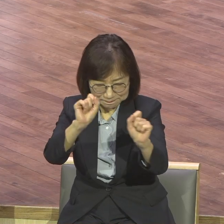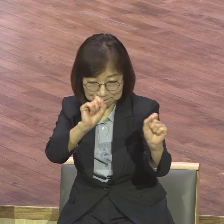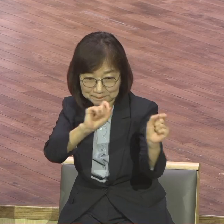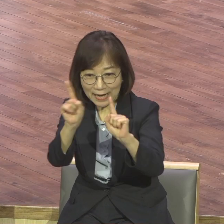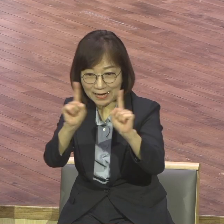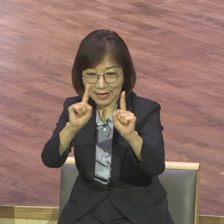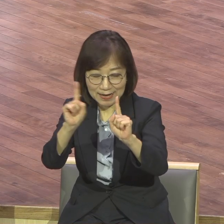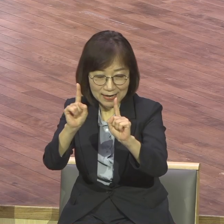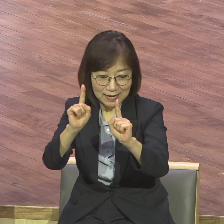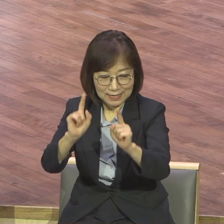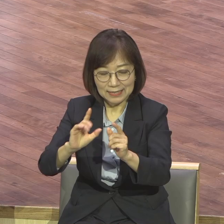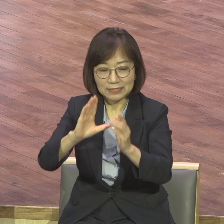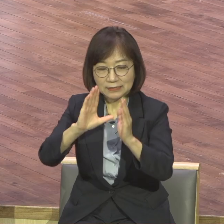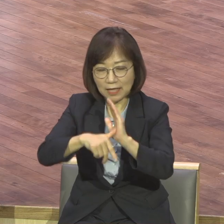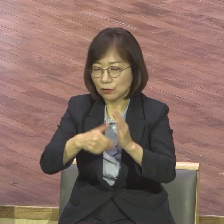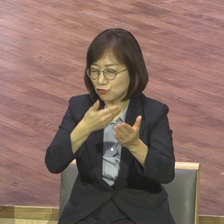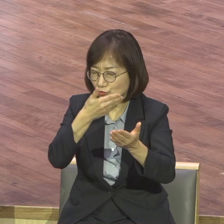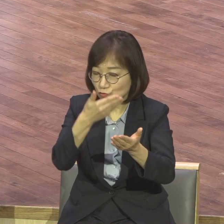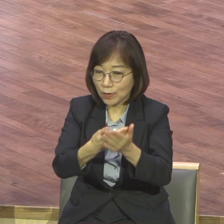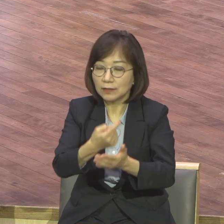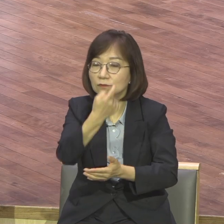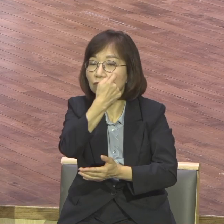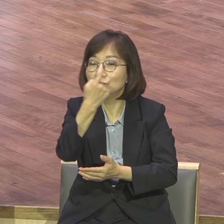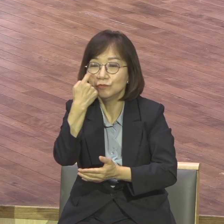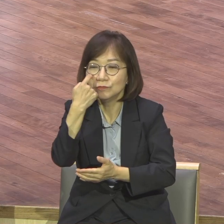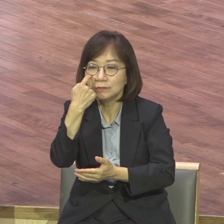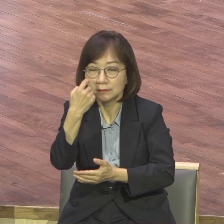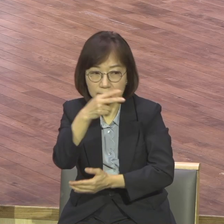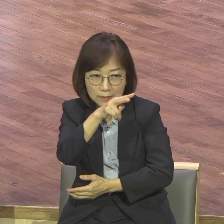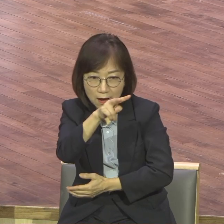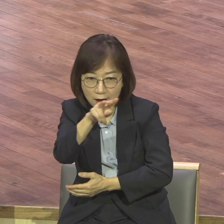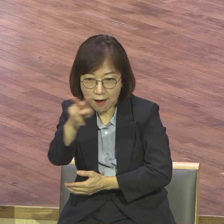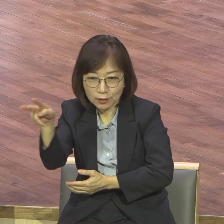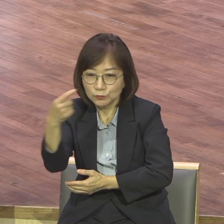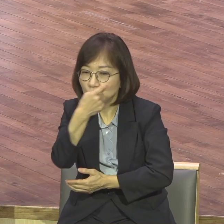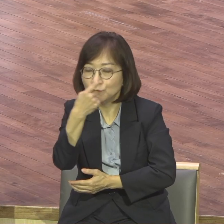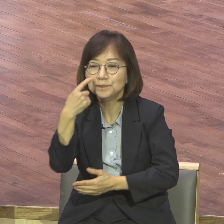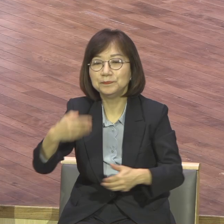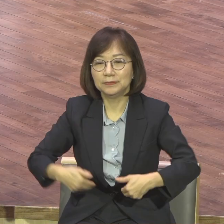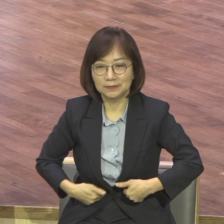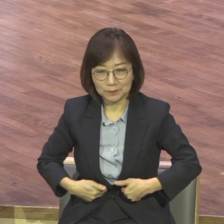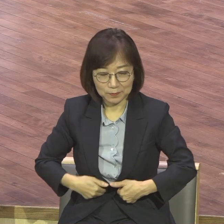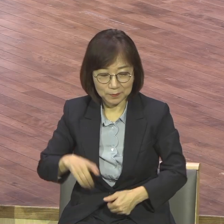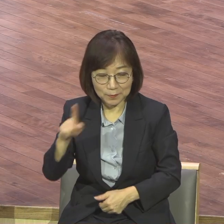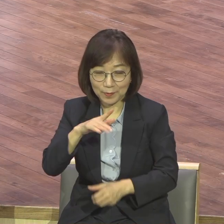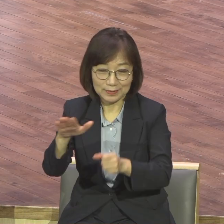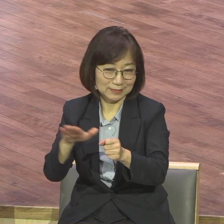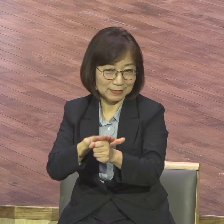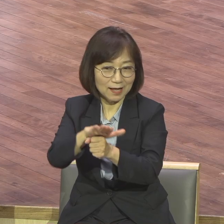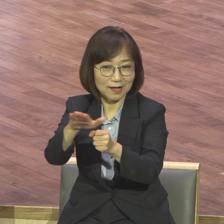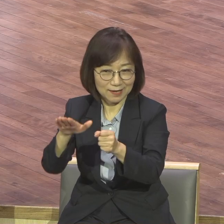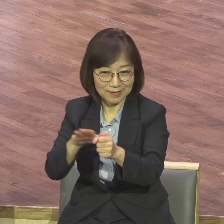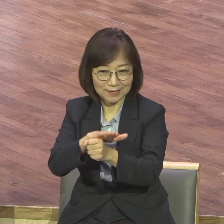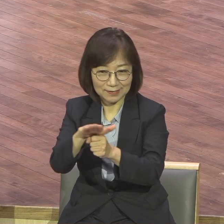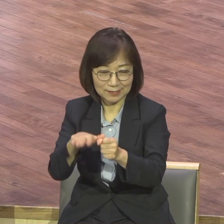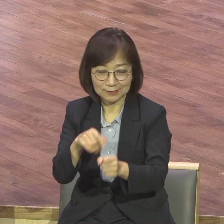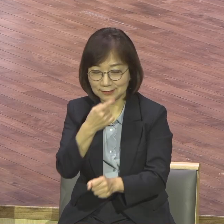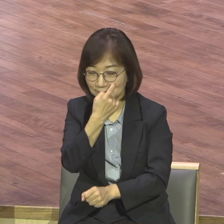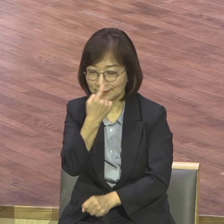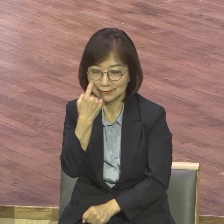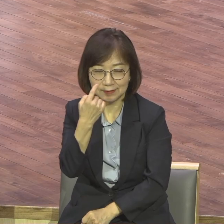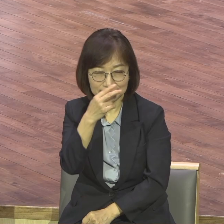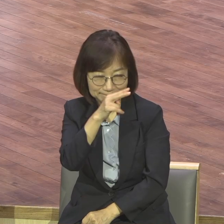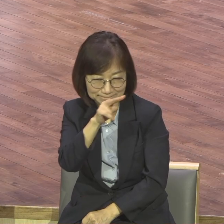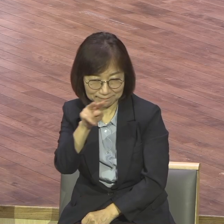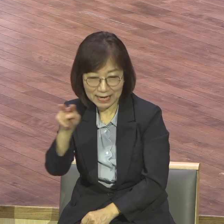할 중요한 영적 시각이 있는데 그 영적 시각이 뭐냐? 그것이 바로 사랑의 시각이다. 그래서